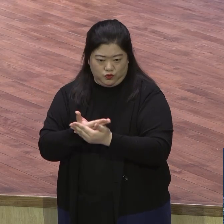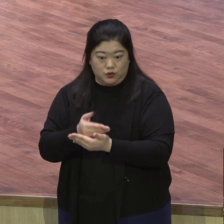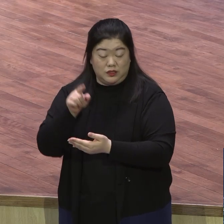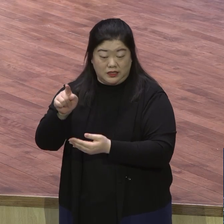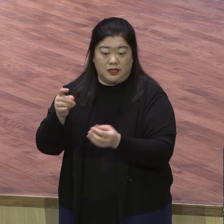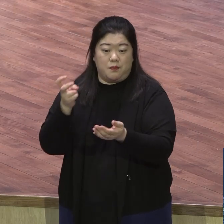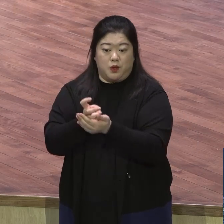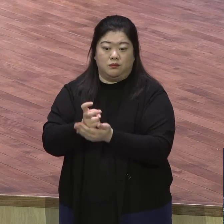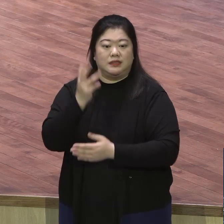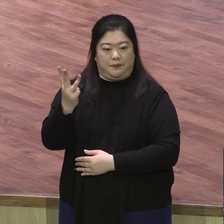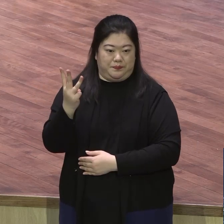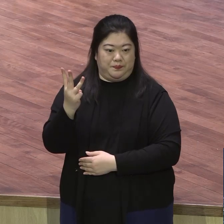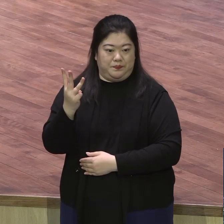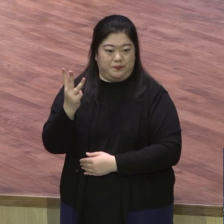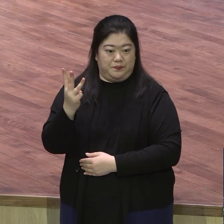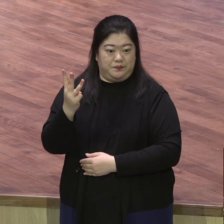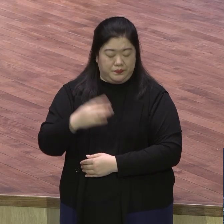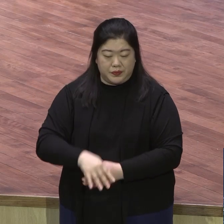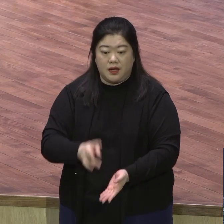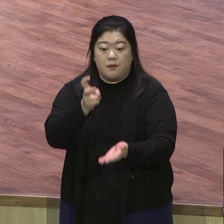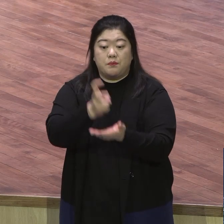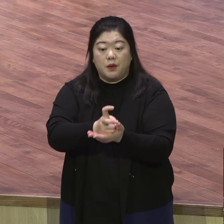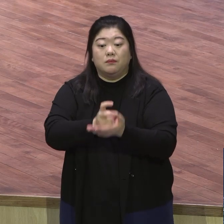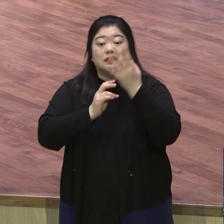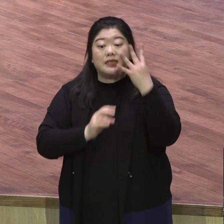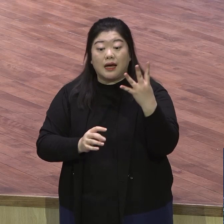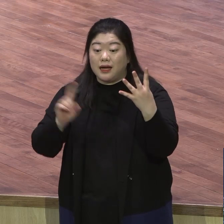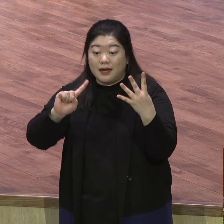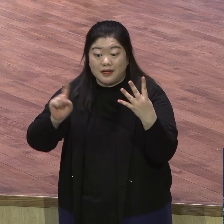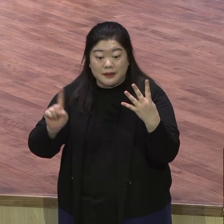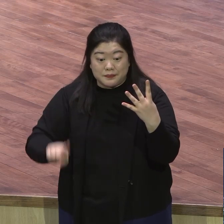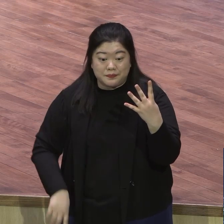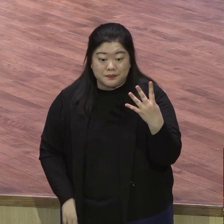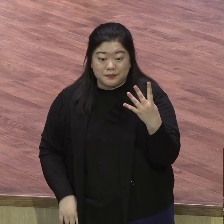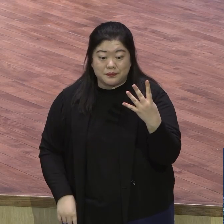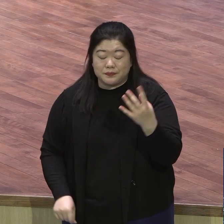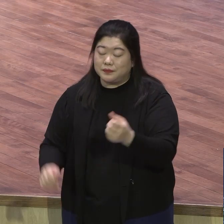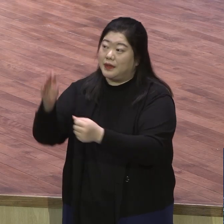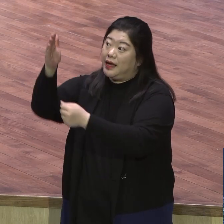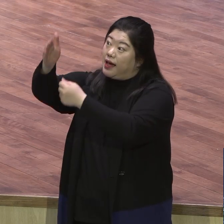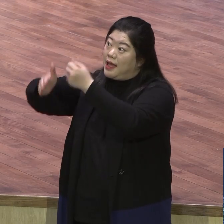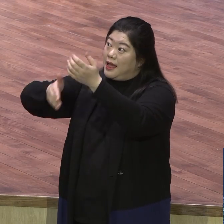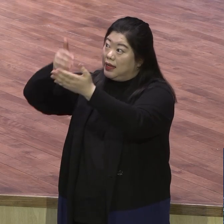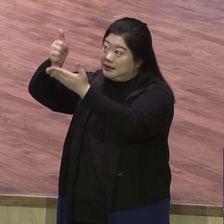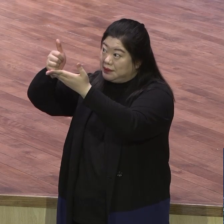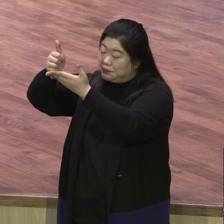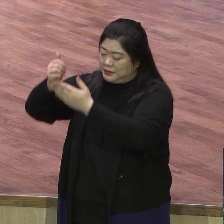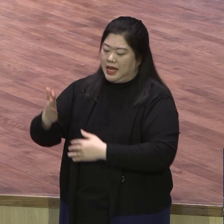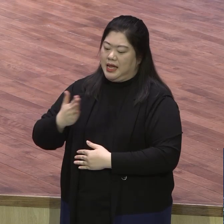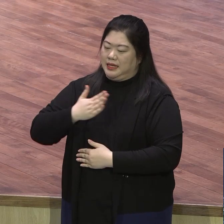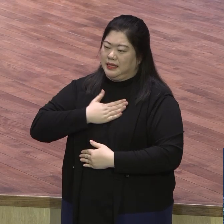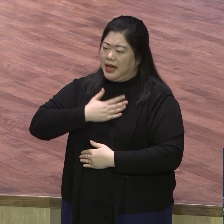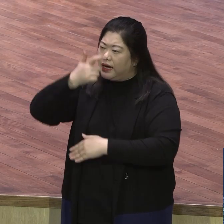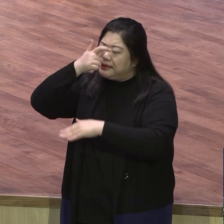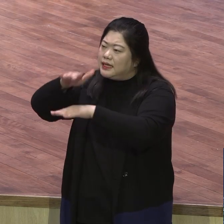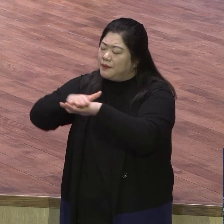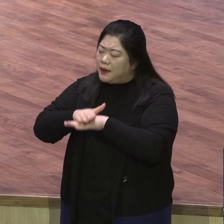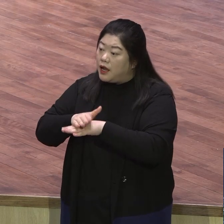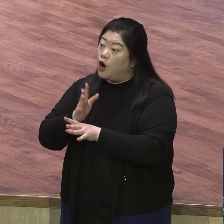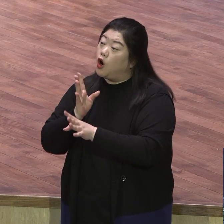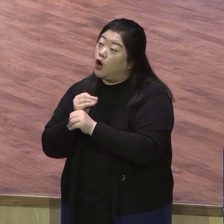드리라. 예배 태도 마지막 4개명이 뭐냐. 하나님께서 예배 나를 특별히 정하셔서